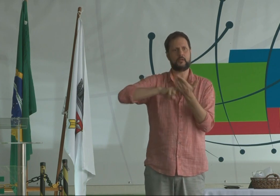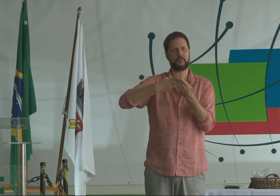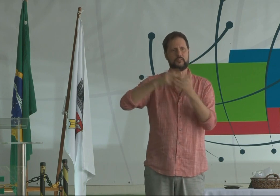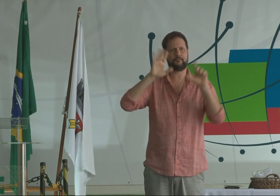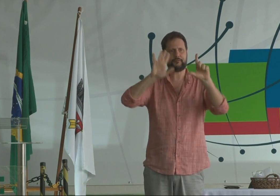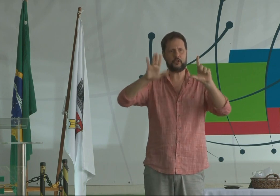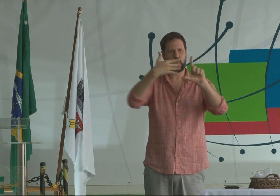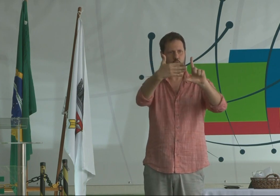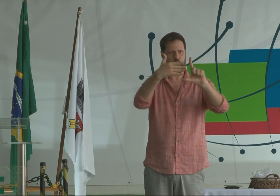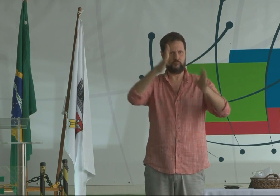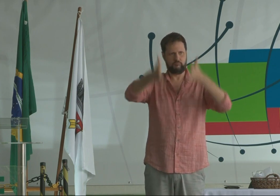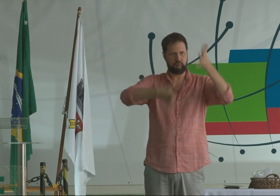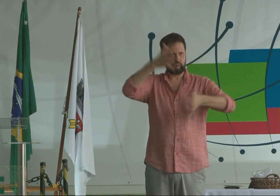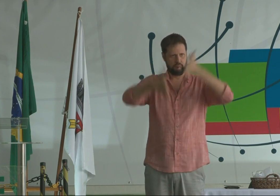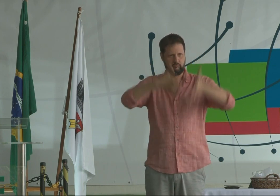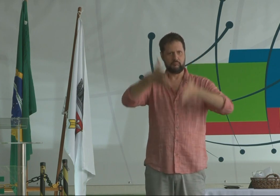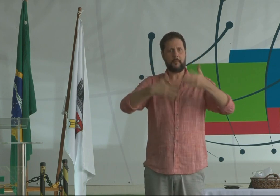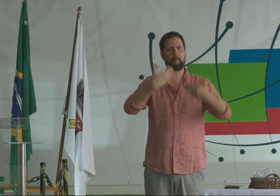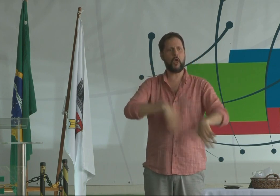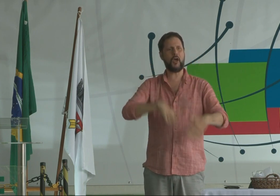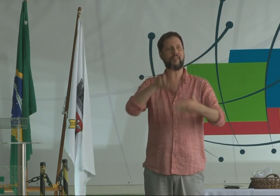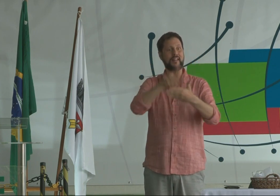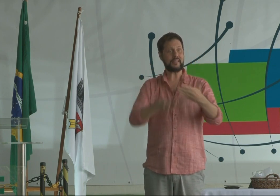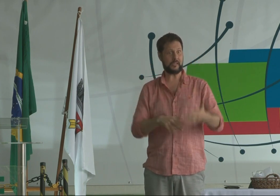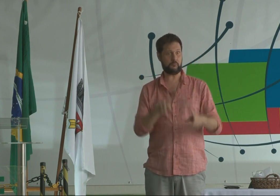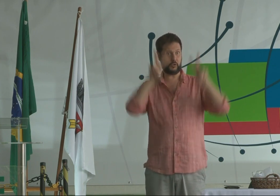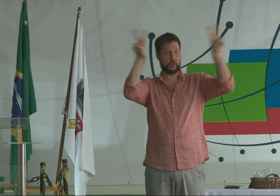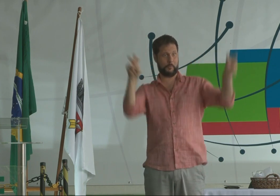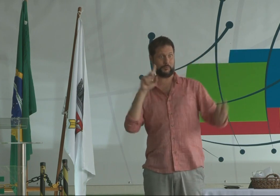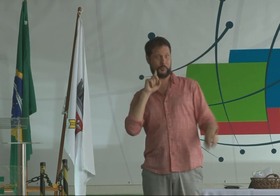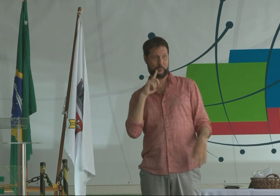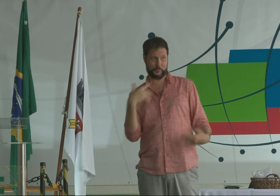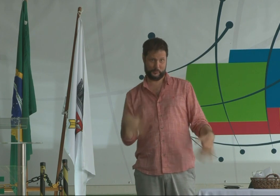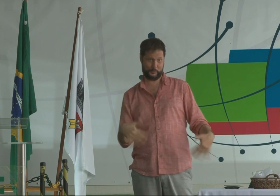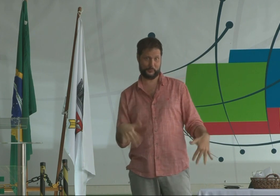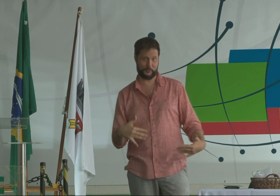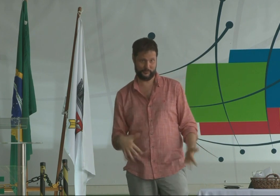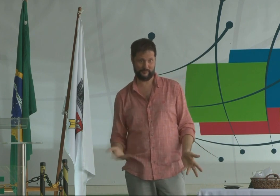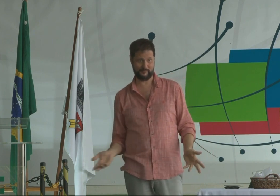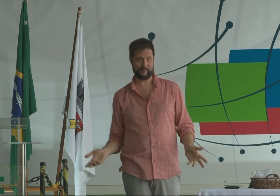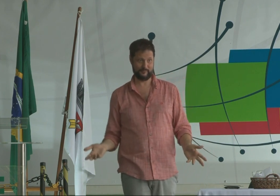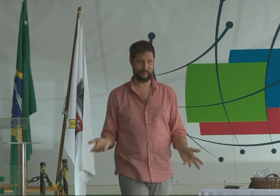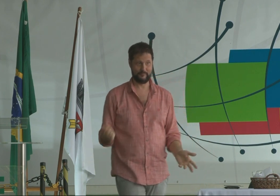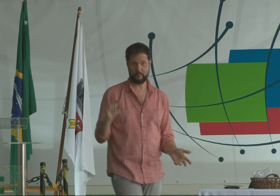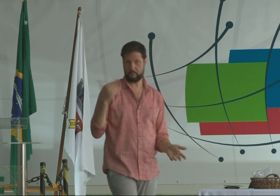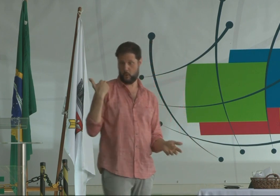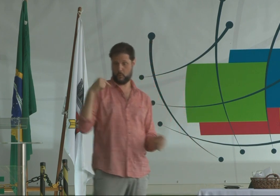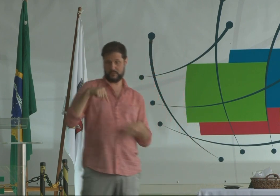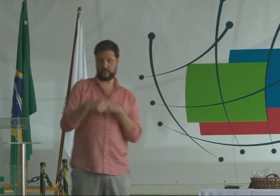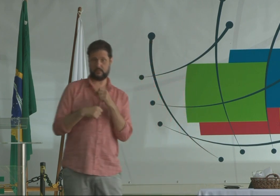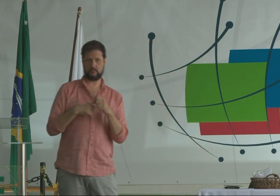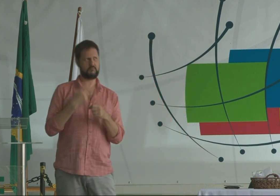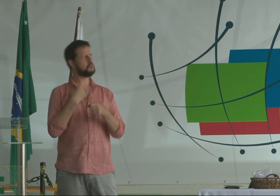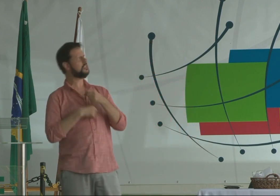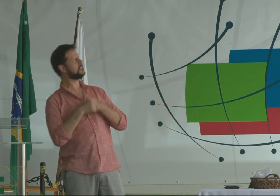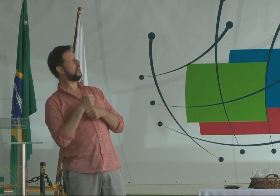INEP, por exemplo, aconteceu... Tem? A prova do ENEM aconteceu em Língua de Sinais e foi um evento incrível para a gente?